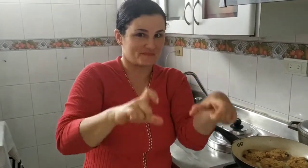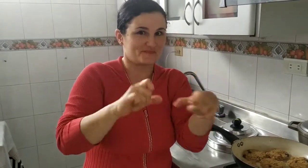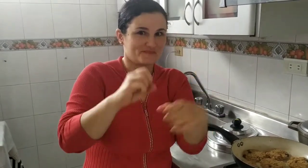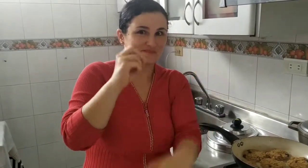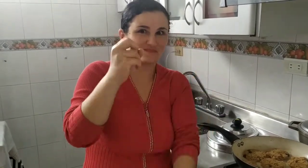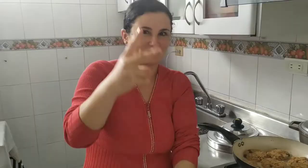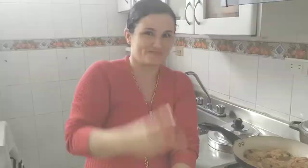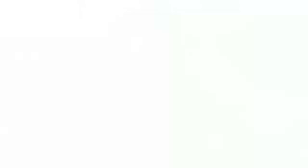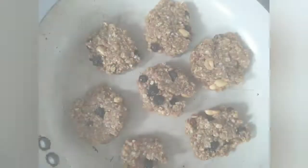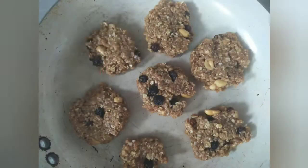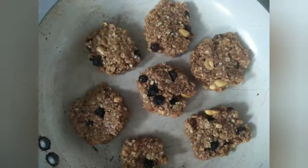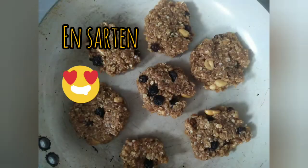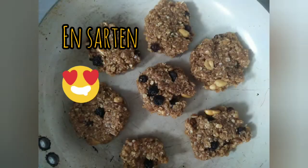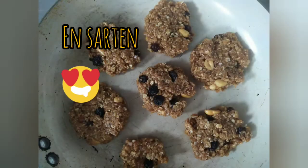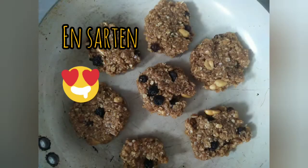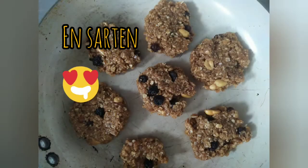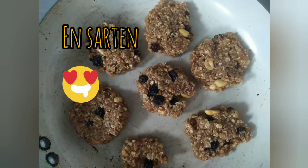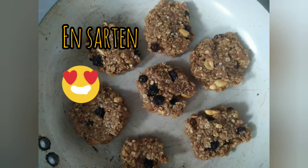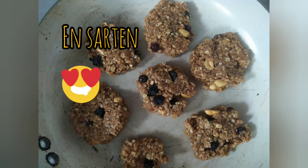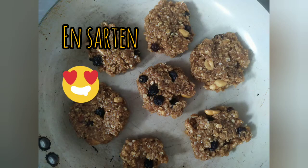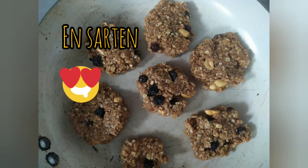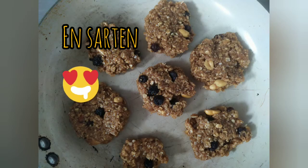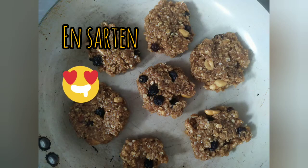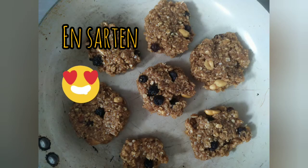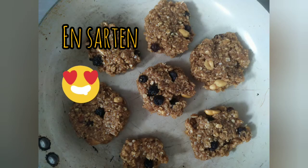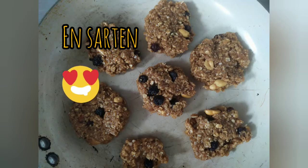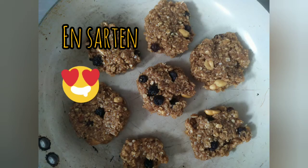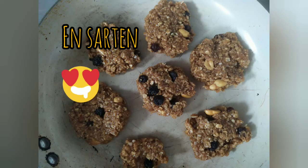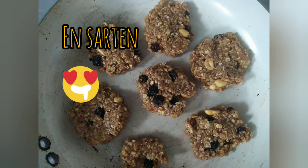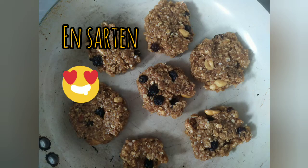doren. Miren qué bonitas se ven. Esa es la foto.